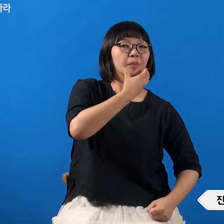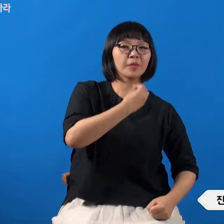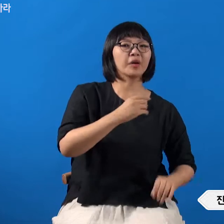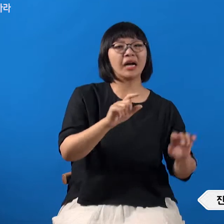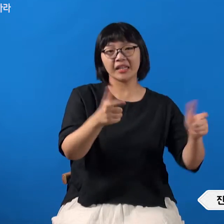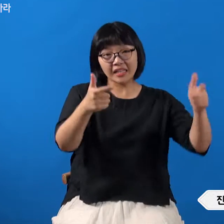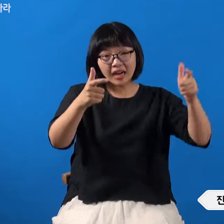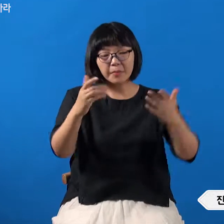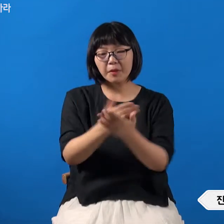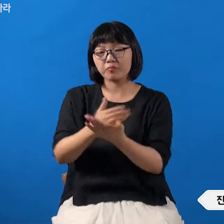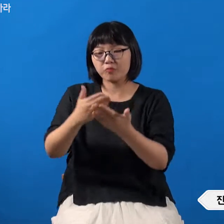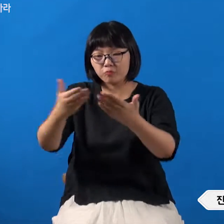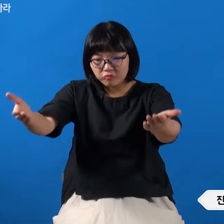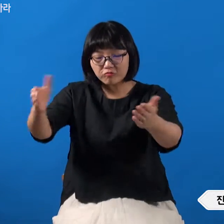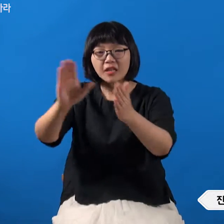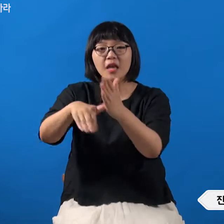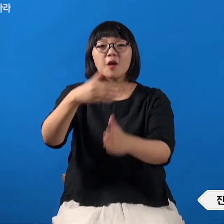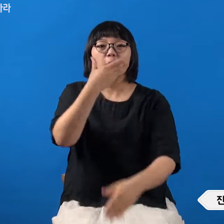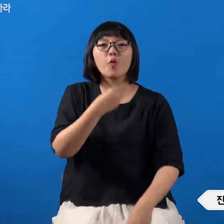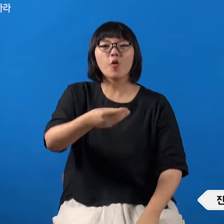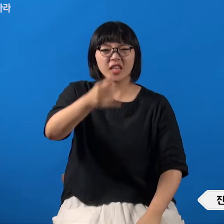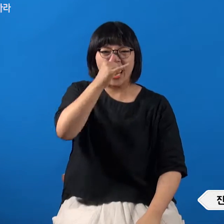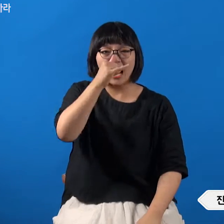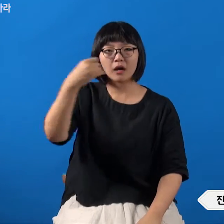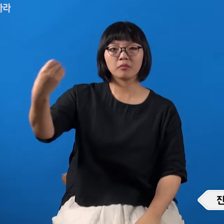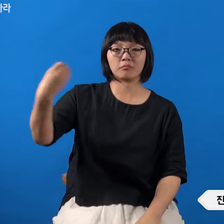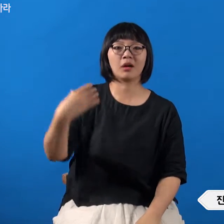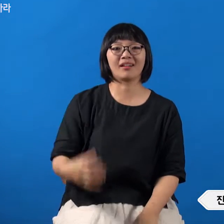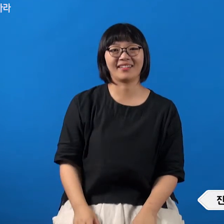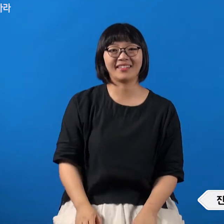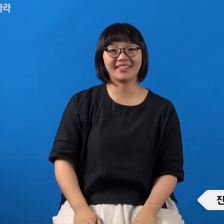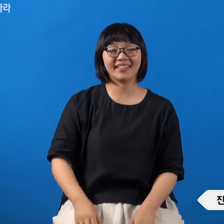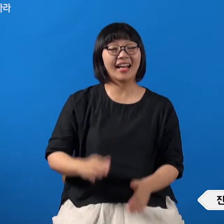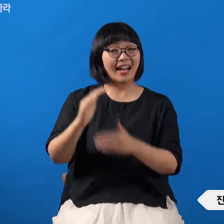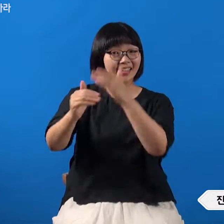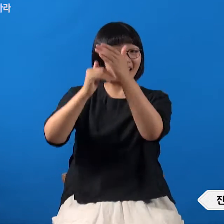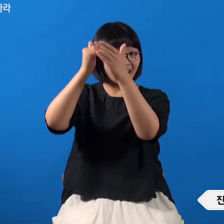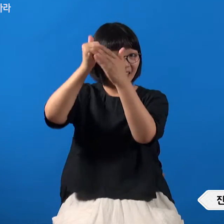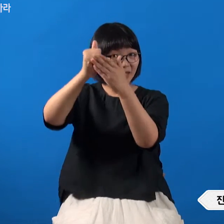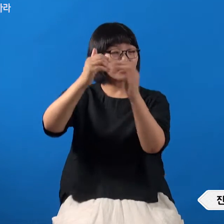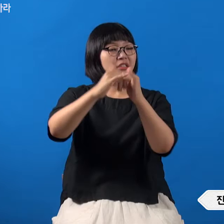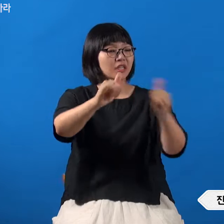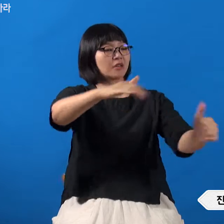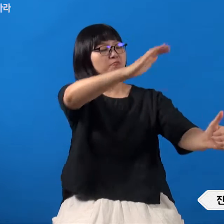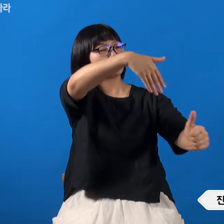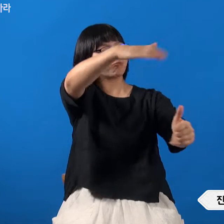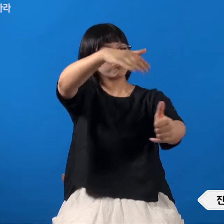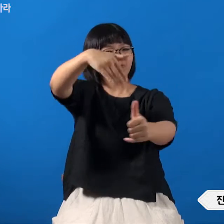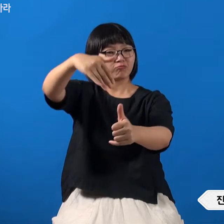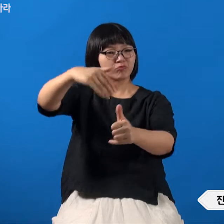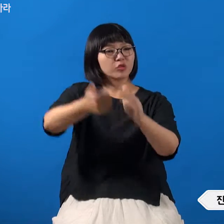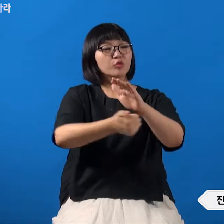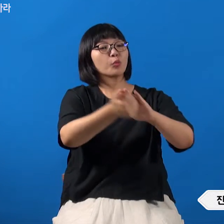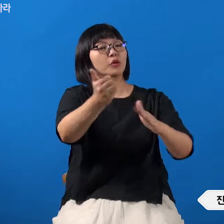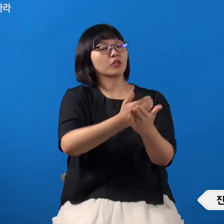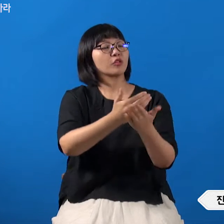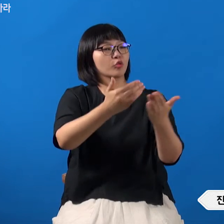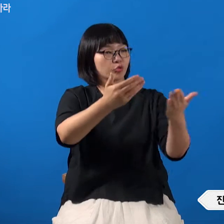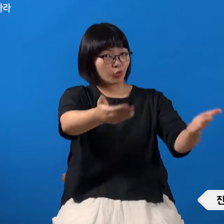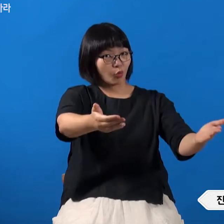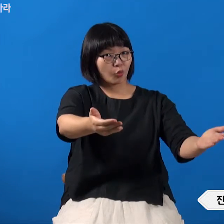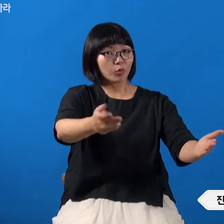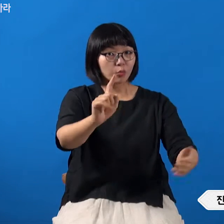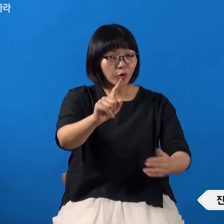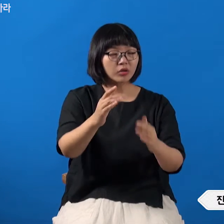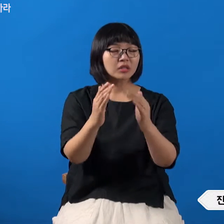바로 그 일을 향해 하나님 우리를 부르신 소명을 성경은 말씀하고 있습니다. 그래서 성경은